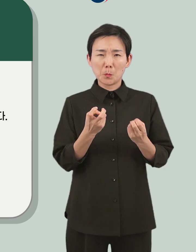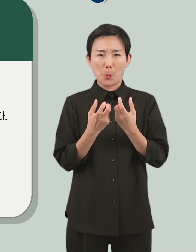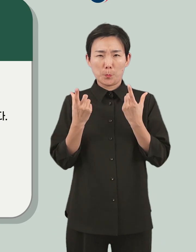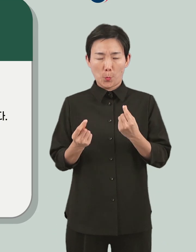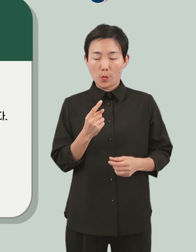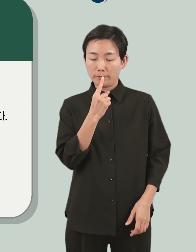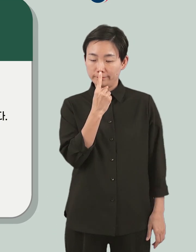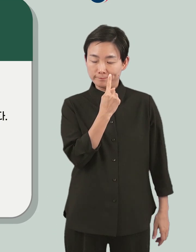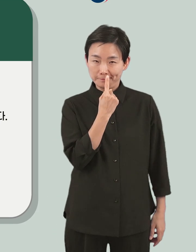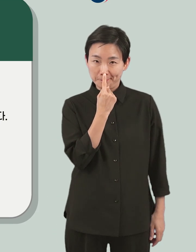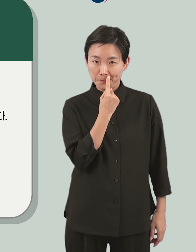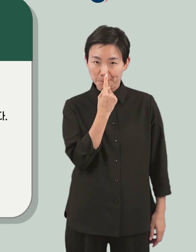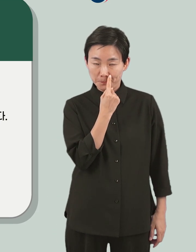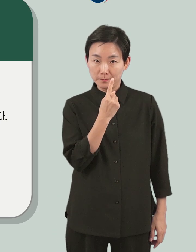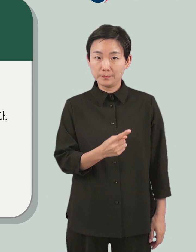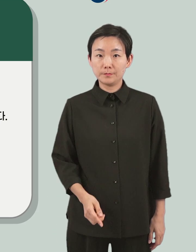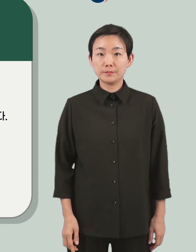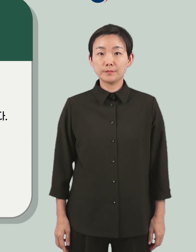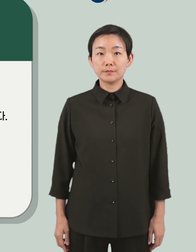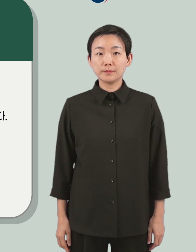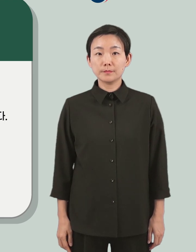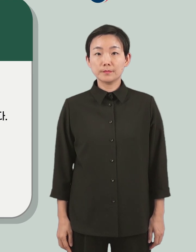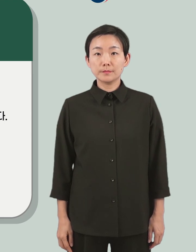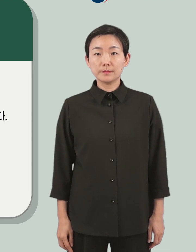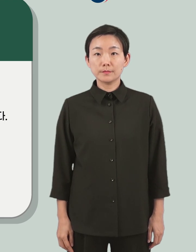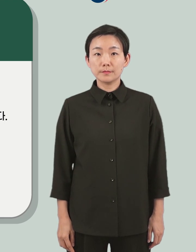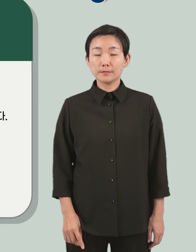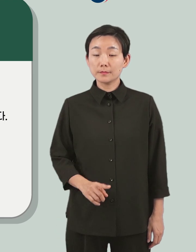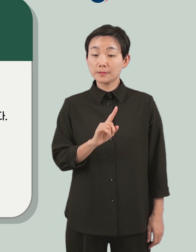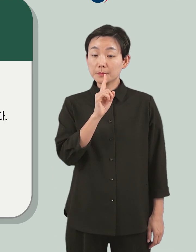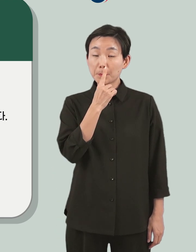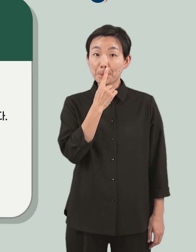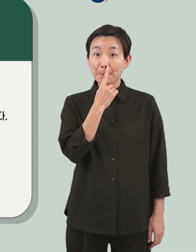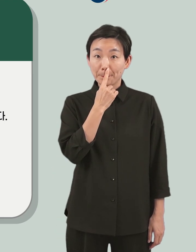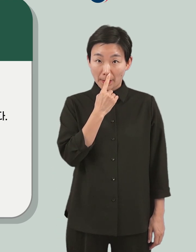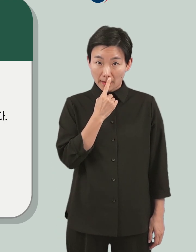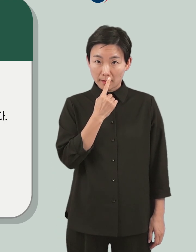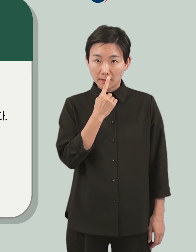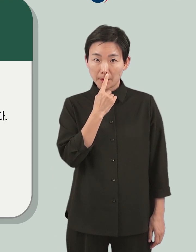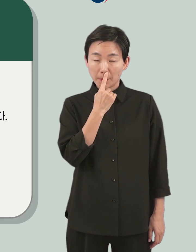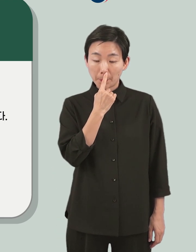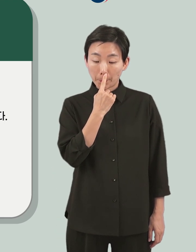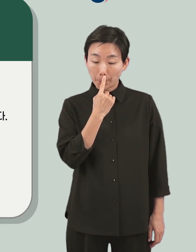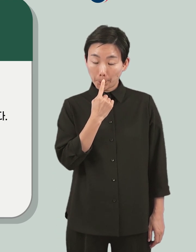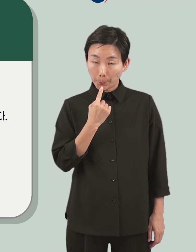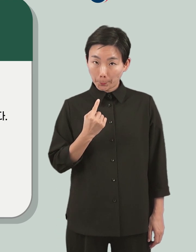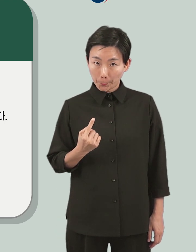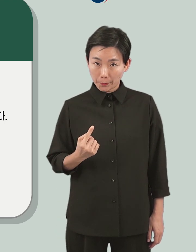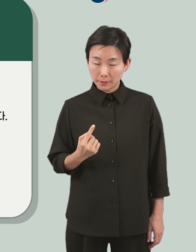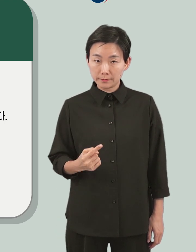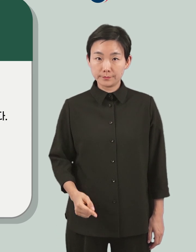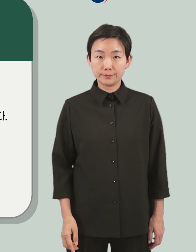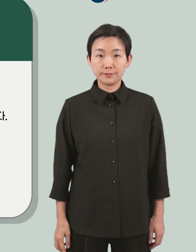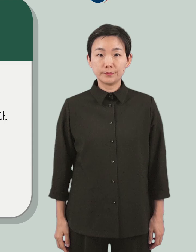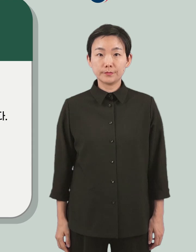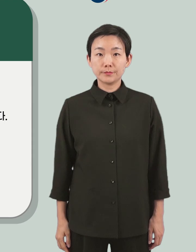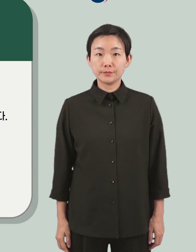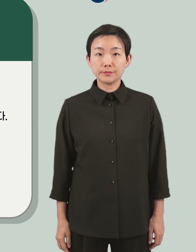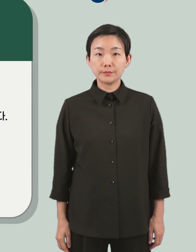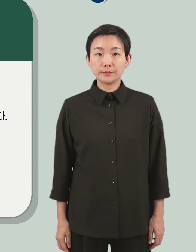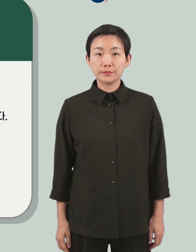같은 면봉으로 반대쪽 콧구멍에도 동일한 방식으로 검체를 채취합니다. 검체 채취가 끝나면